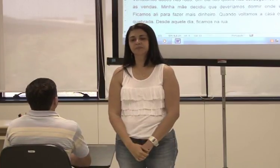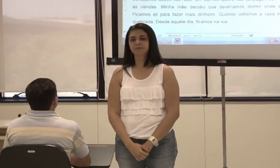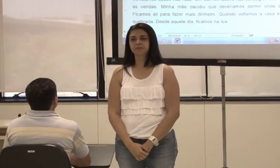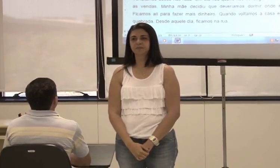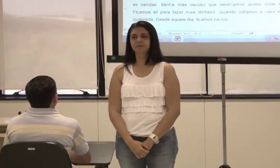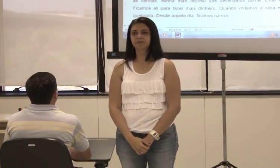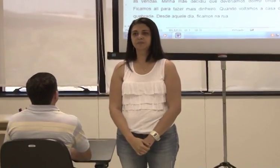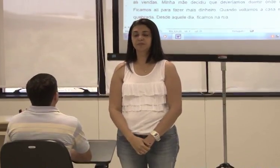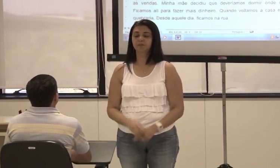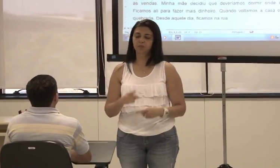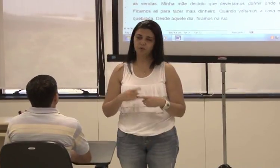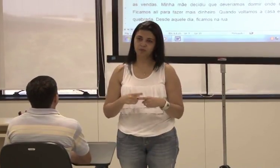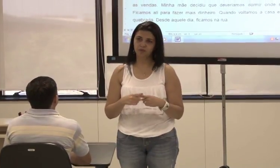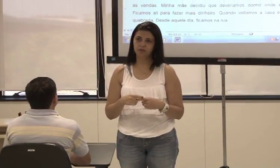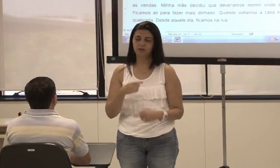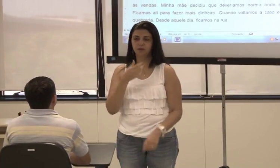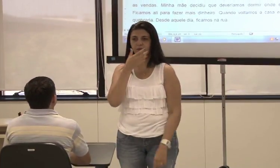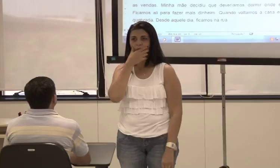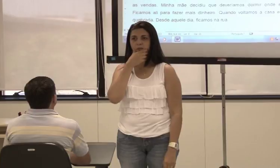quando seu pai foi embora.